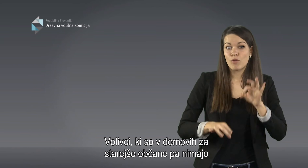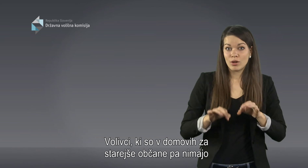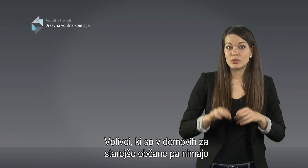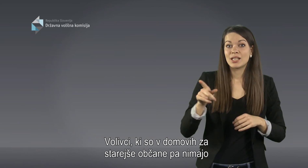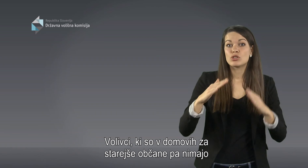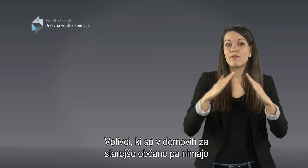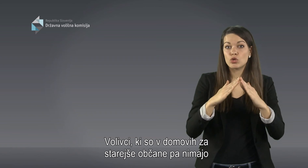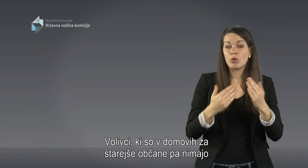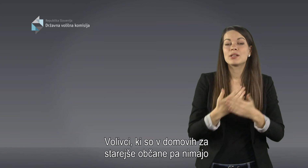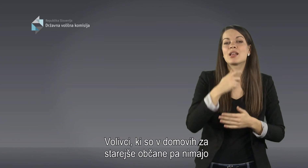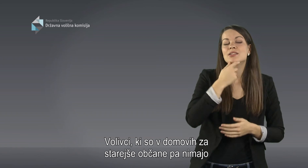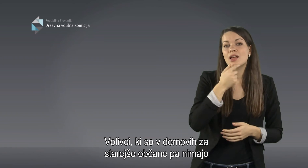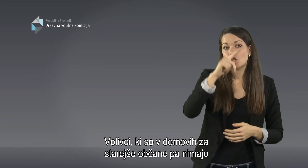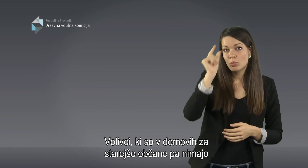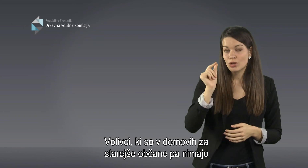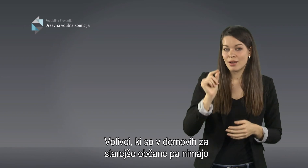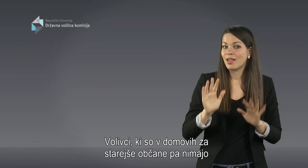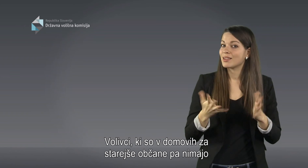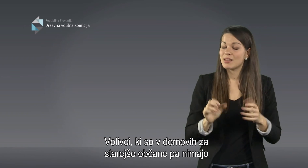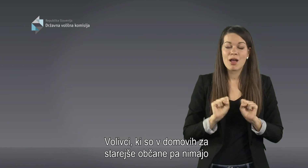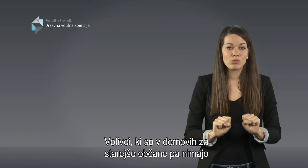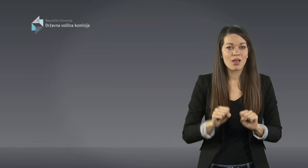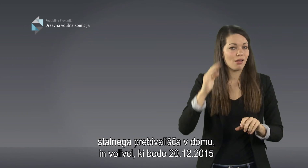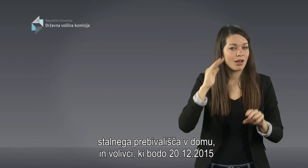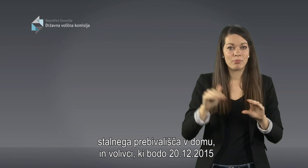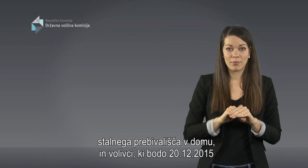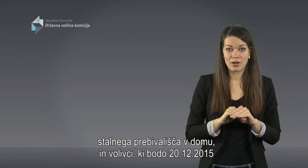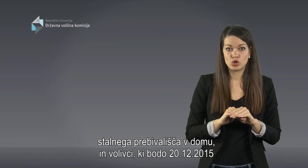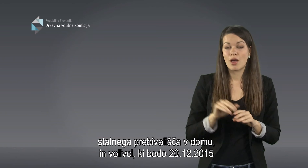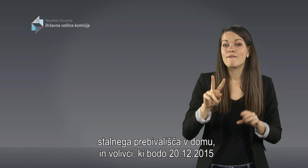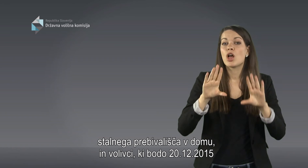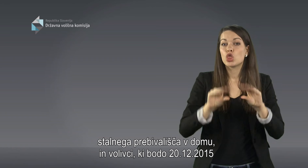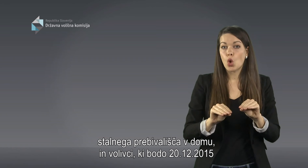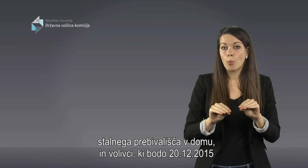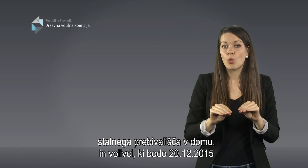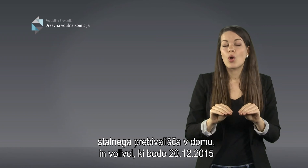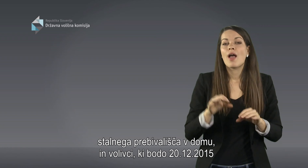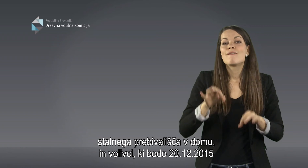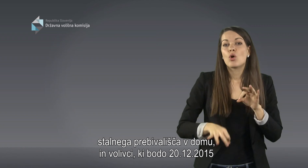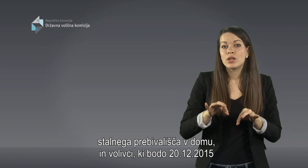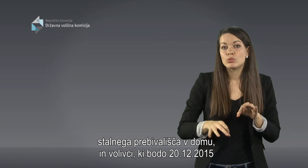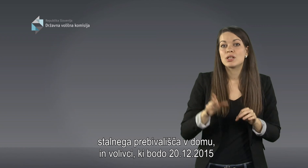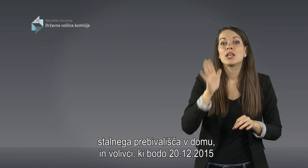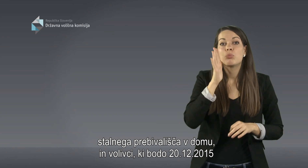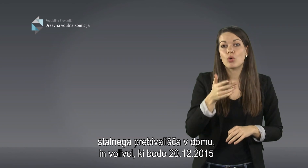Volivci, ki so v domovih za starejše občane, pa nimajo stalnega prebivališča v domu, in volivci, ki bodo